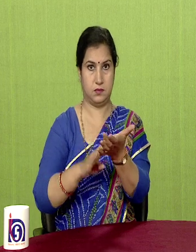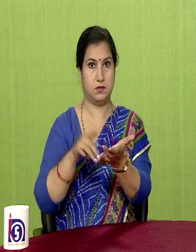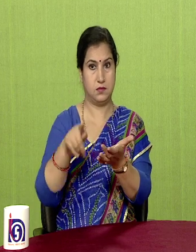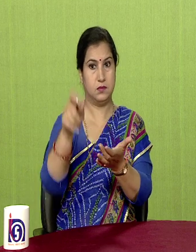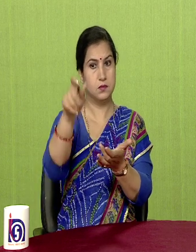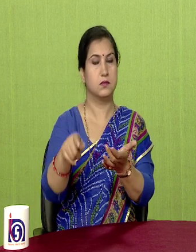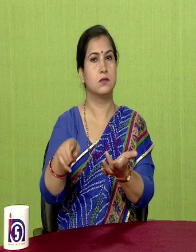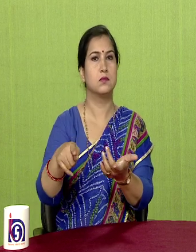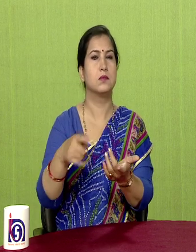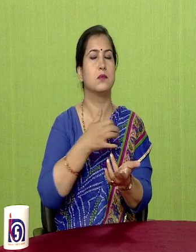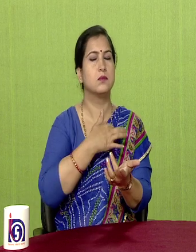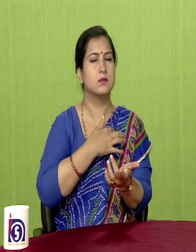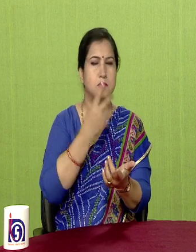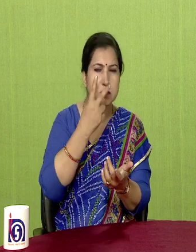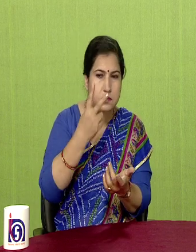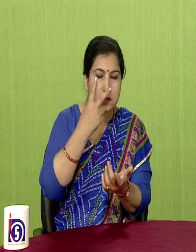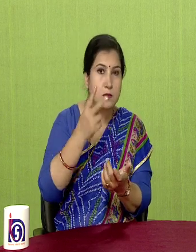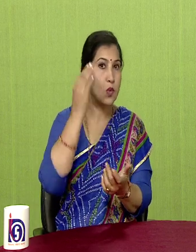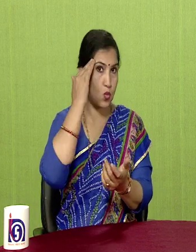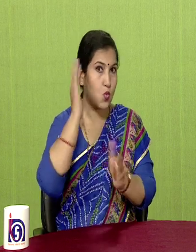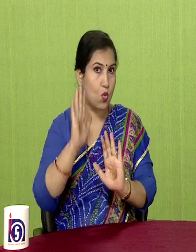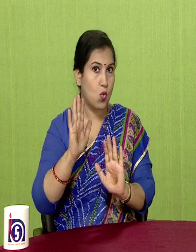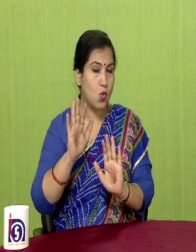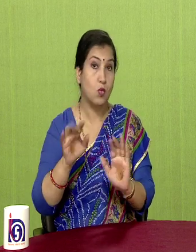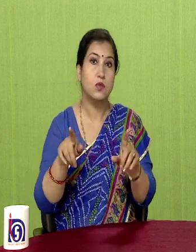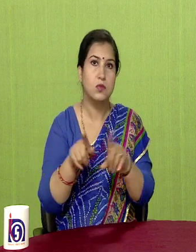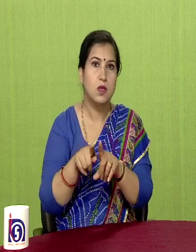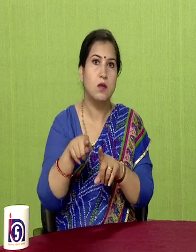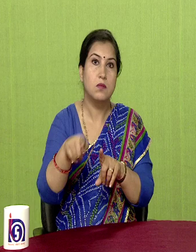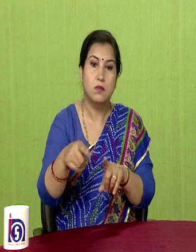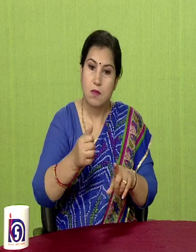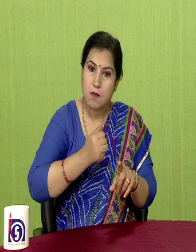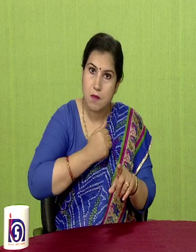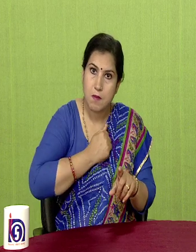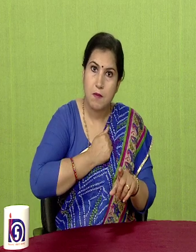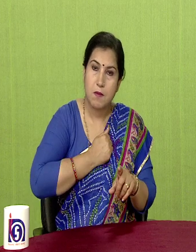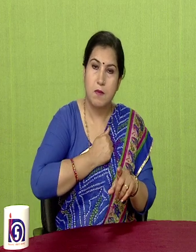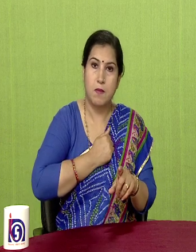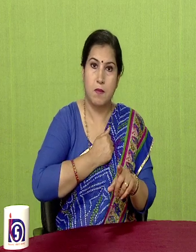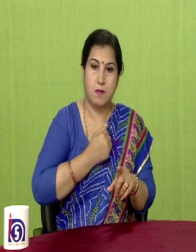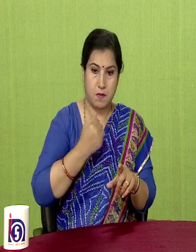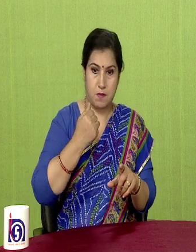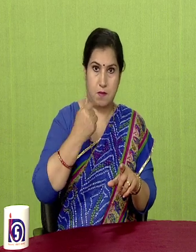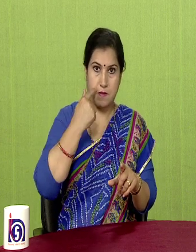लिए भरत उन्हें निजनाथ अर्थात मेरे स्वामी कहते हैं।